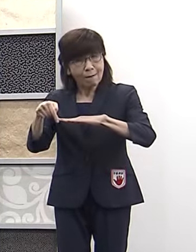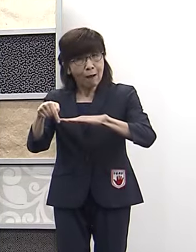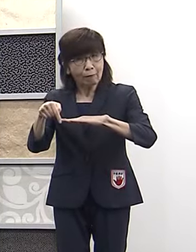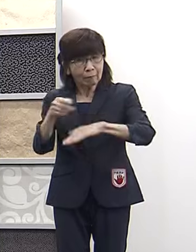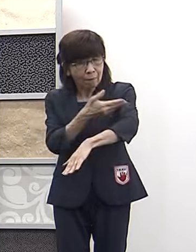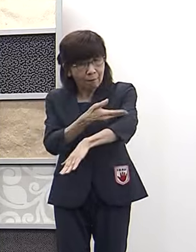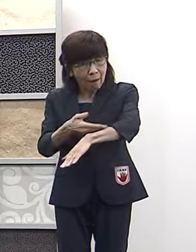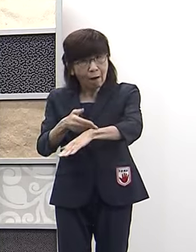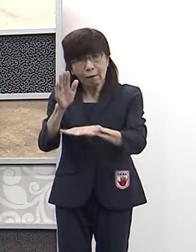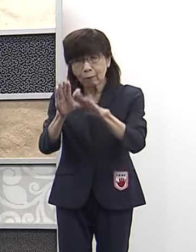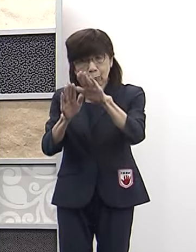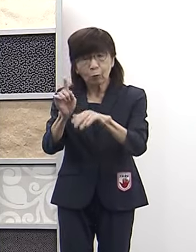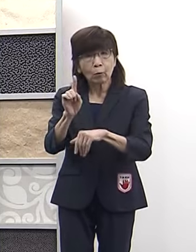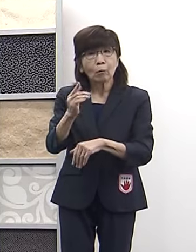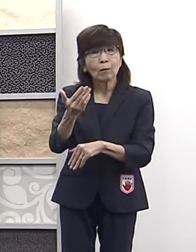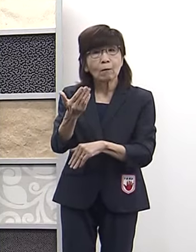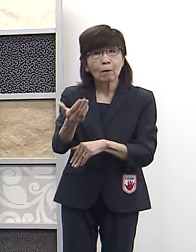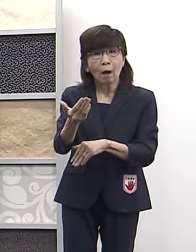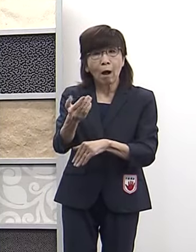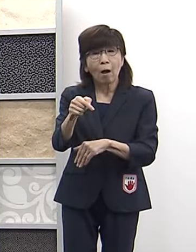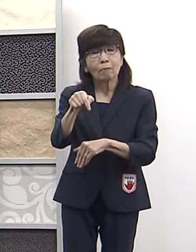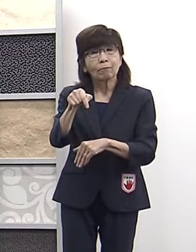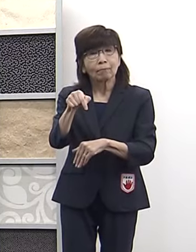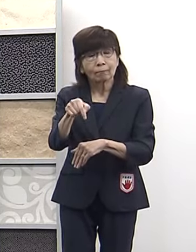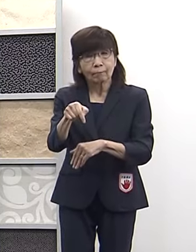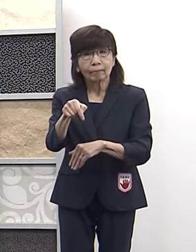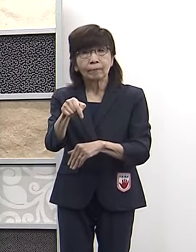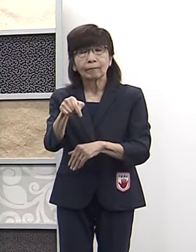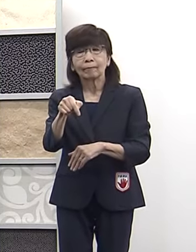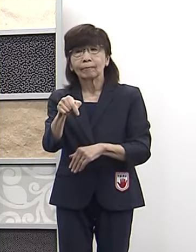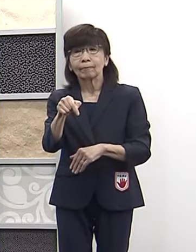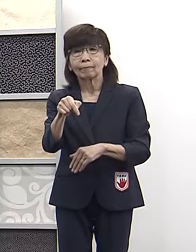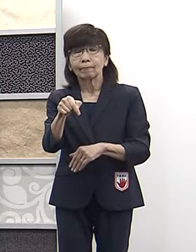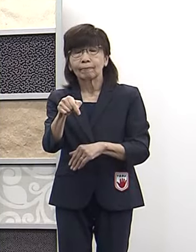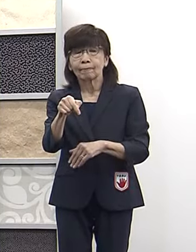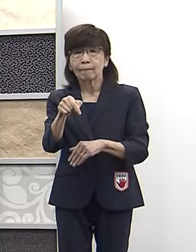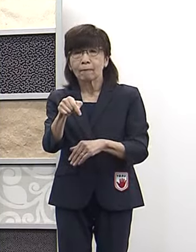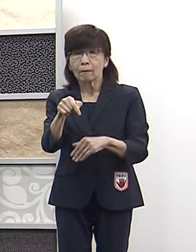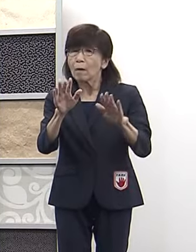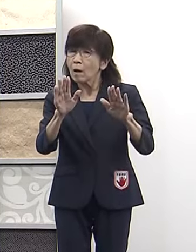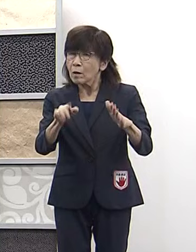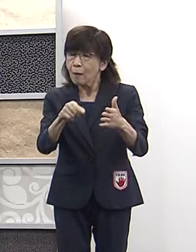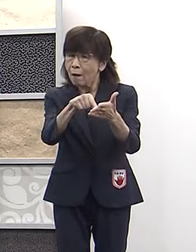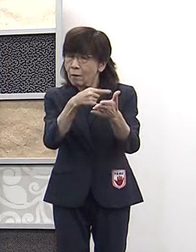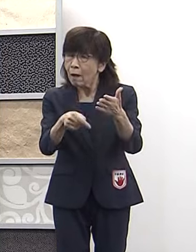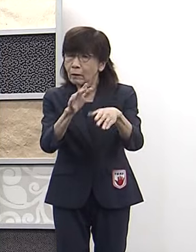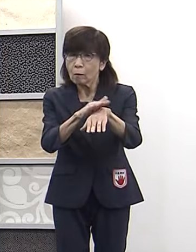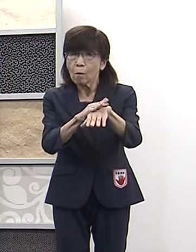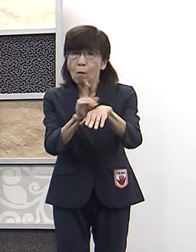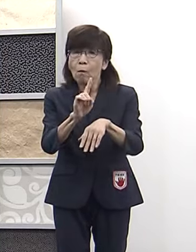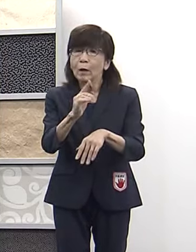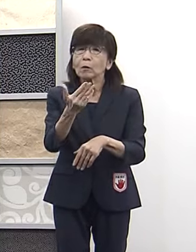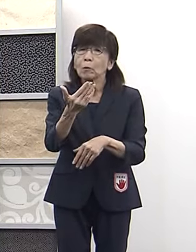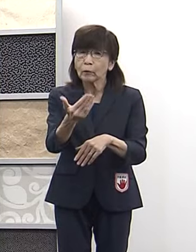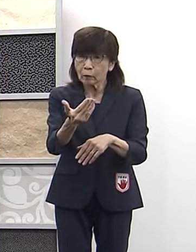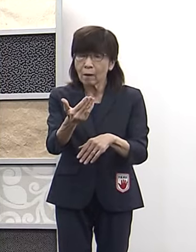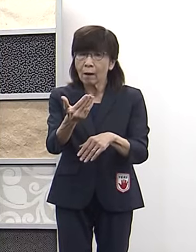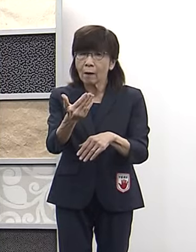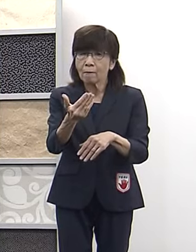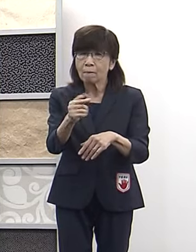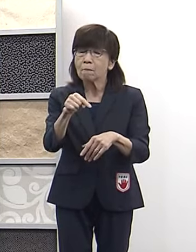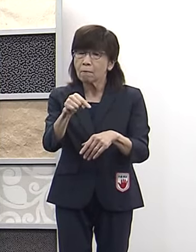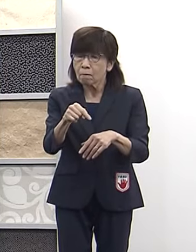とか、あるいはそれを踏まえてですね、より何をどういうふうにすればより良い成果を上げられるのかと、そういう改